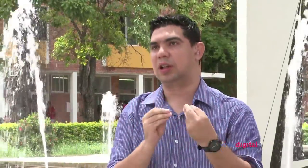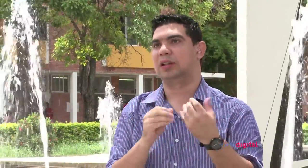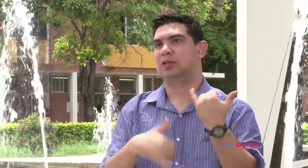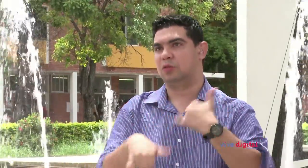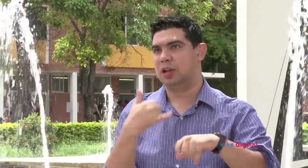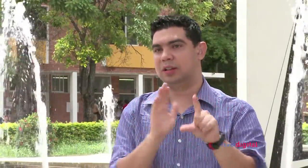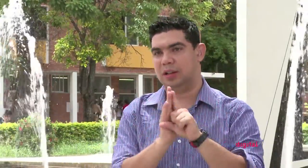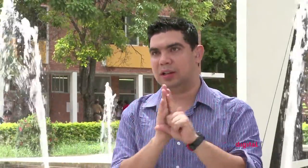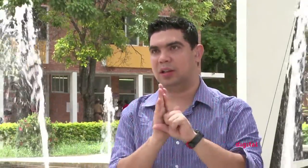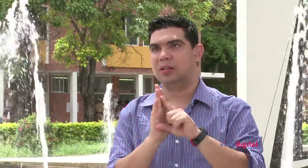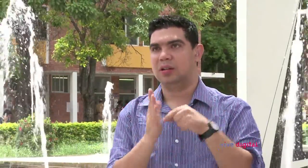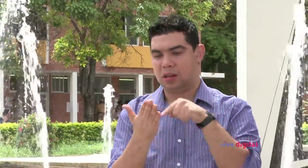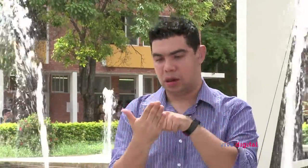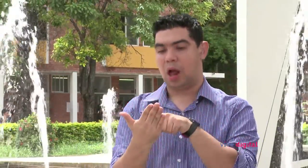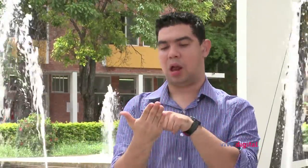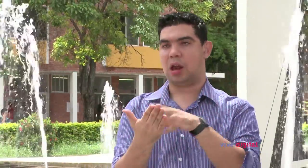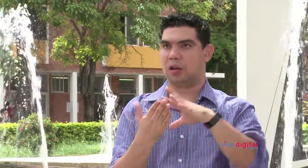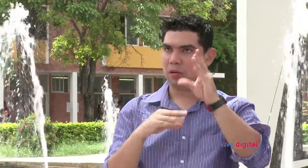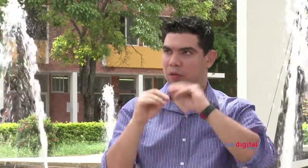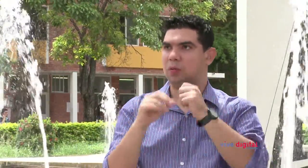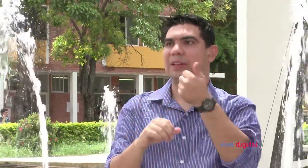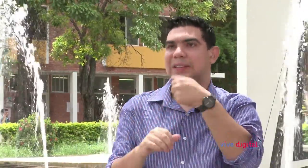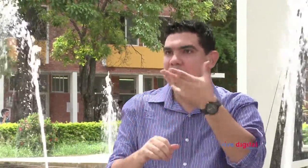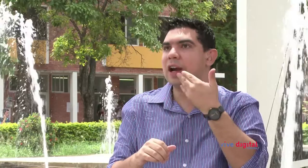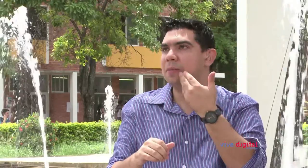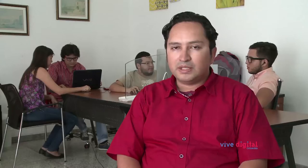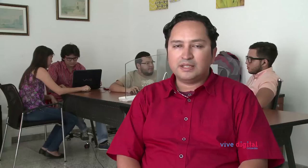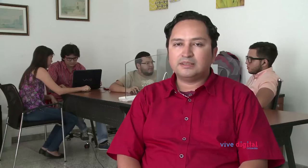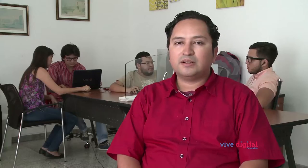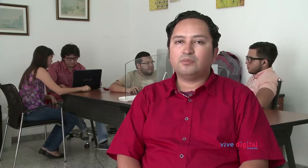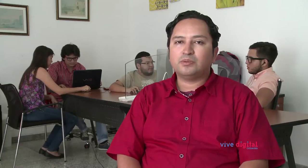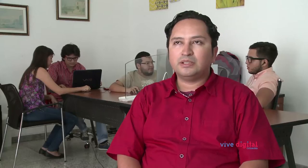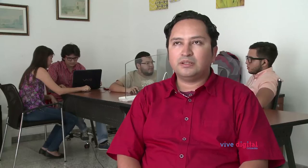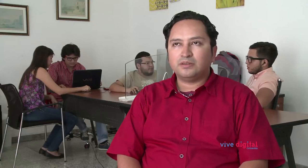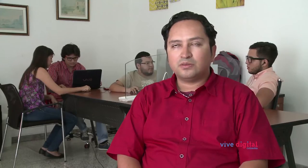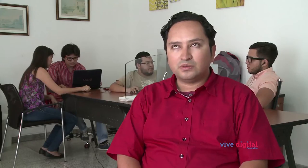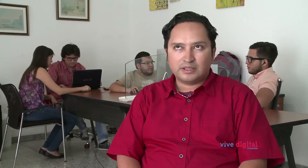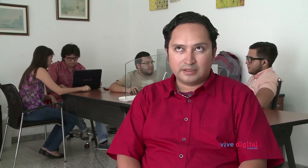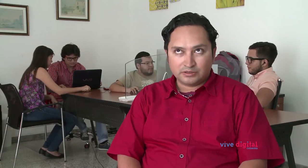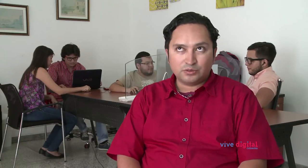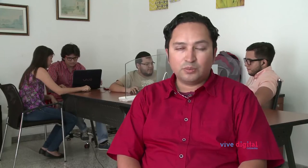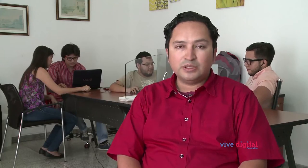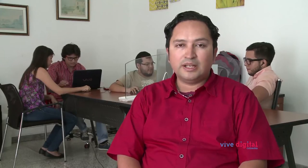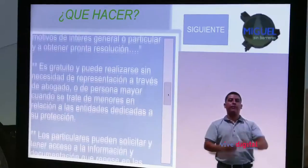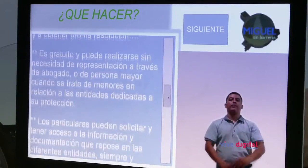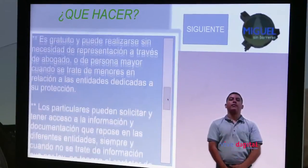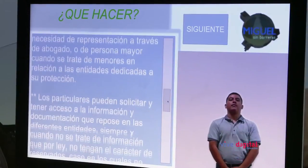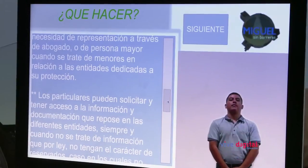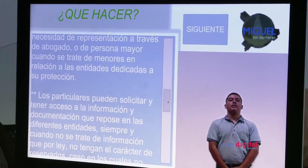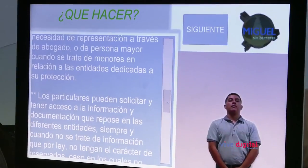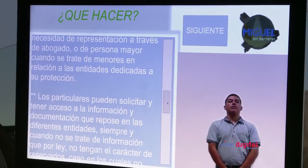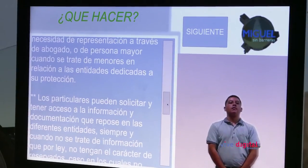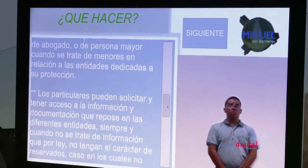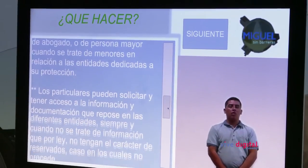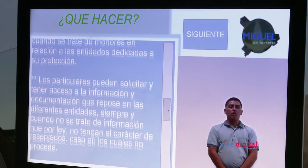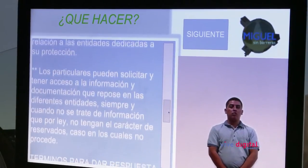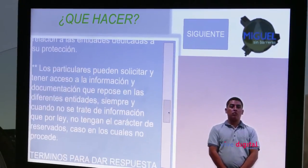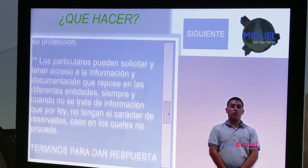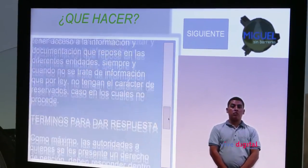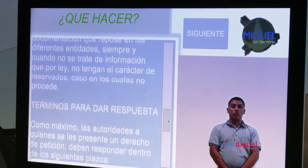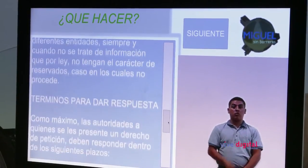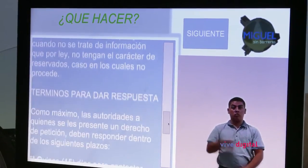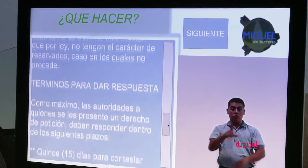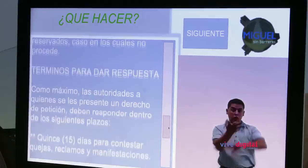videojuego, donde se le pueda aplicar y enseñar sobre las leyes? Miguel está comprometido con que su comunidad pues tenga acceso a